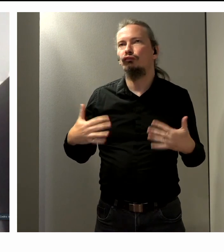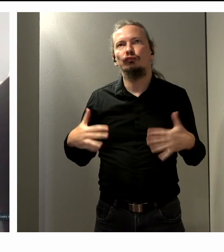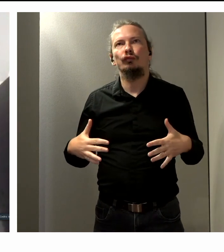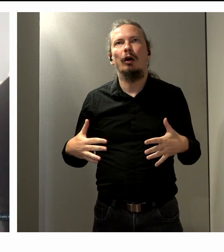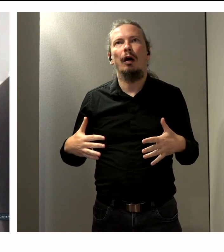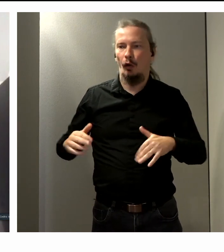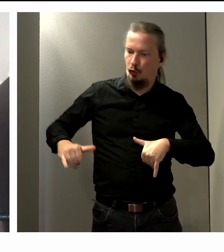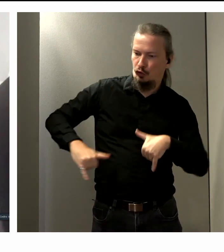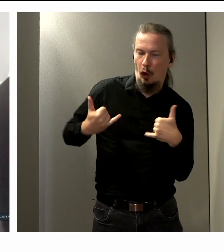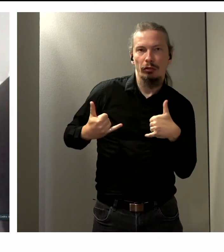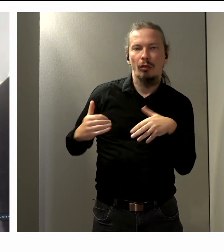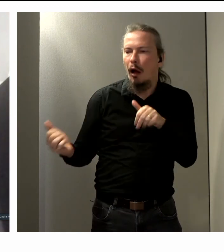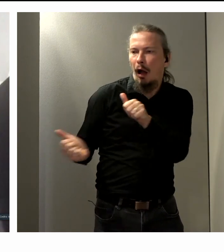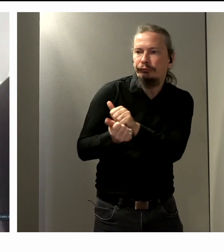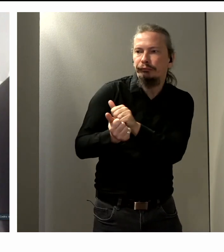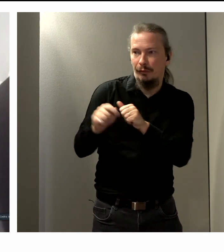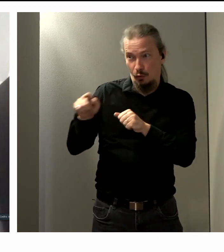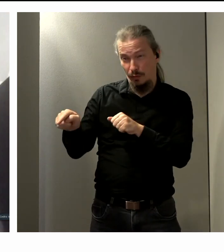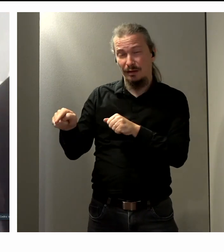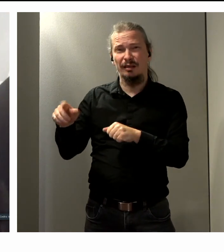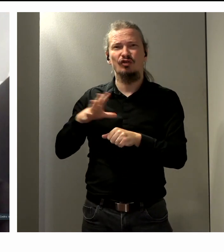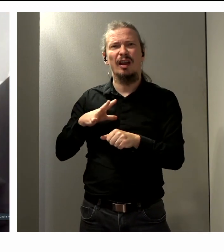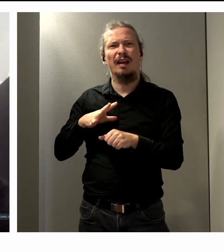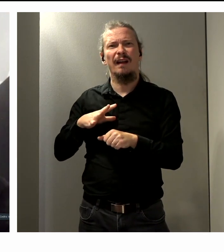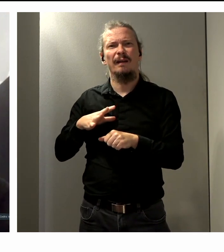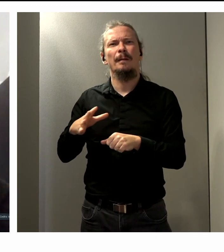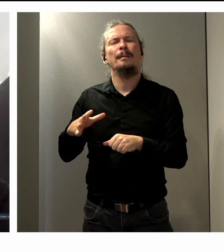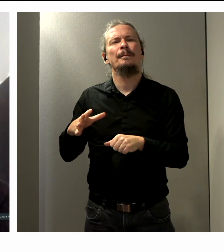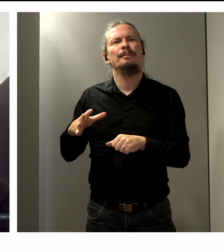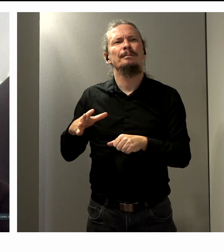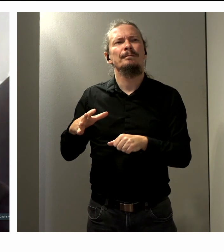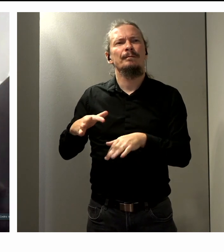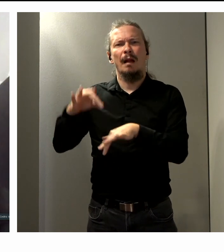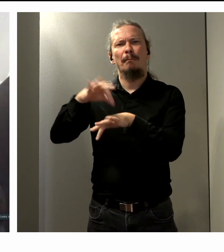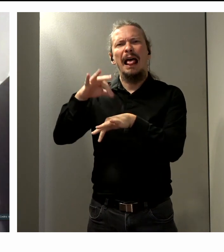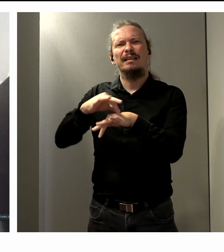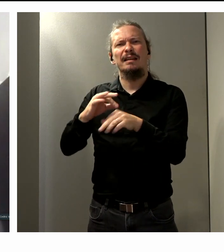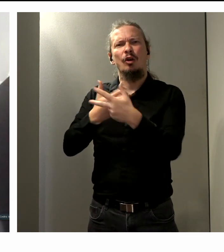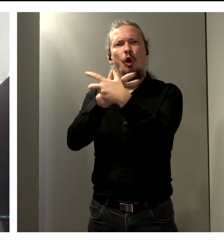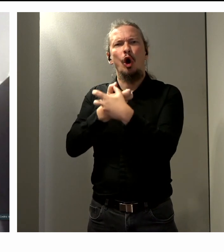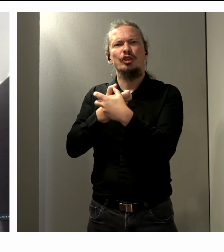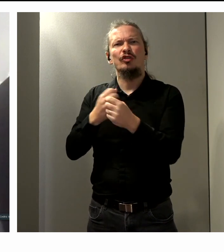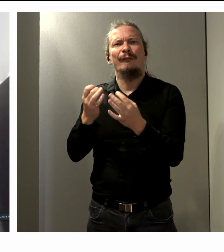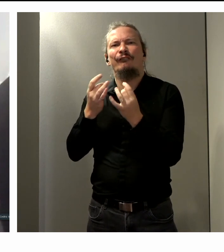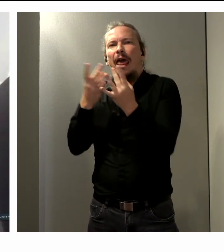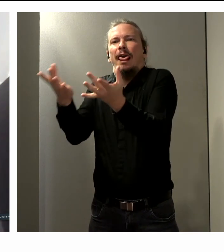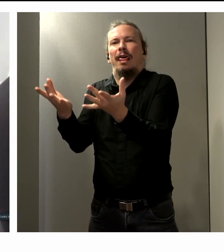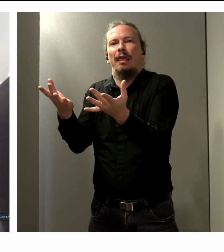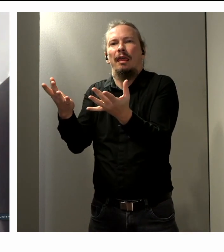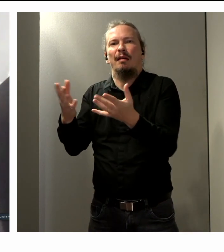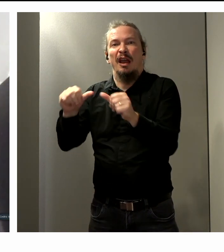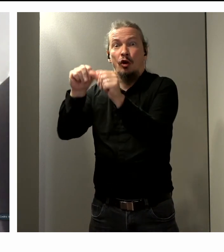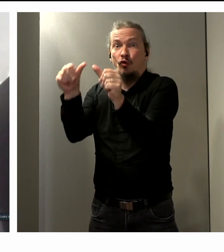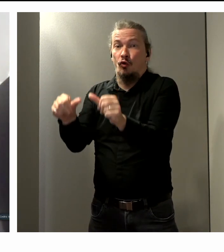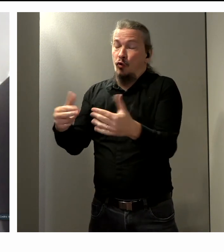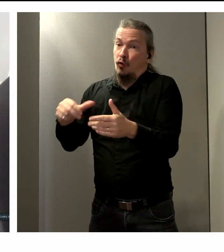d'être proche d'un jeune qui était atteint d'une forme sévère des os de verre. Il s'appelle Thomas Mordant. Sa mère a écrit tout un ouvrage